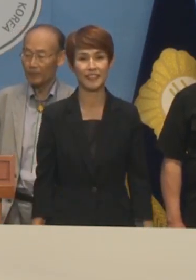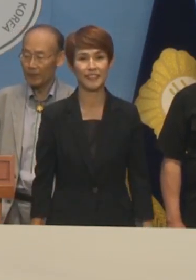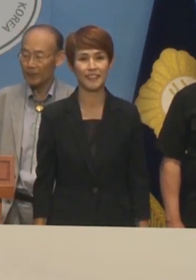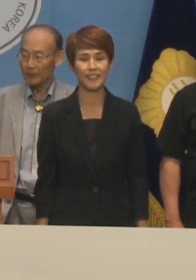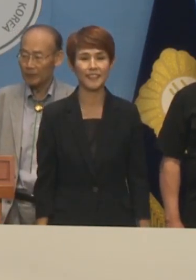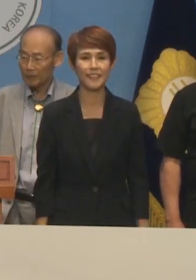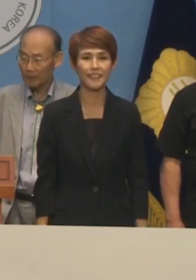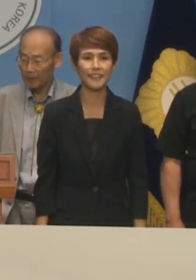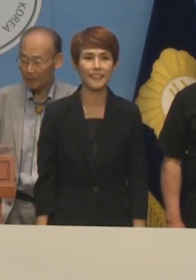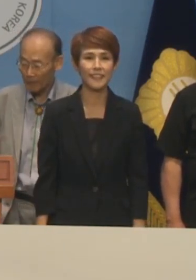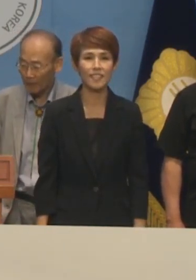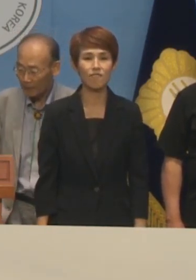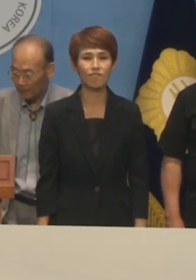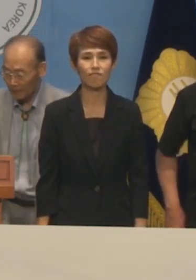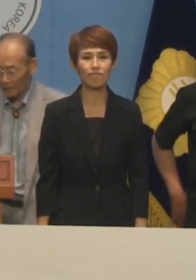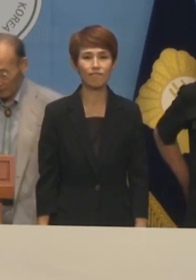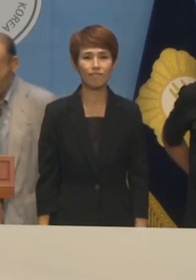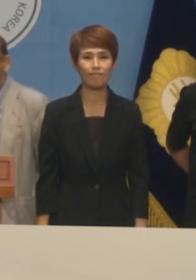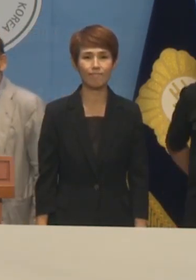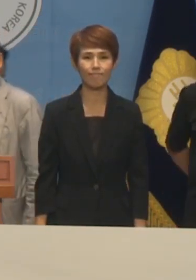순서대로 진행해 주시기 바랍니다.